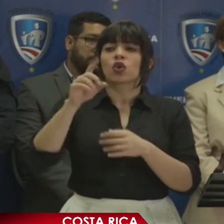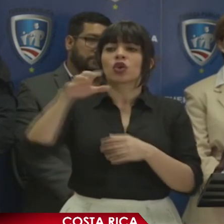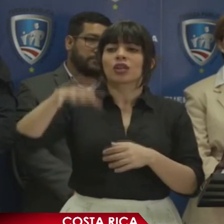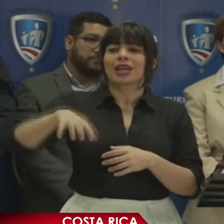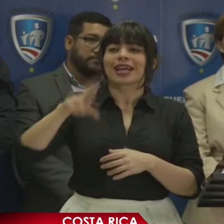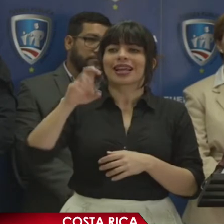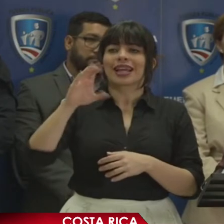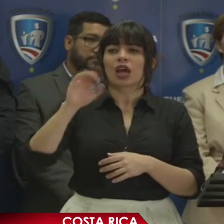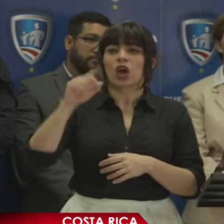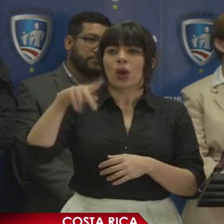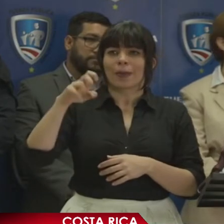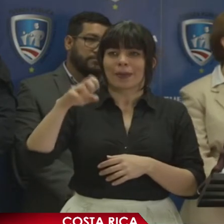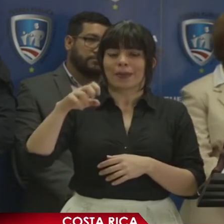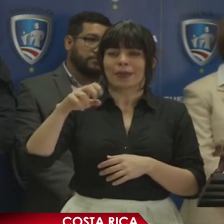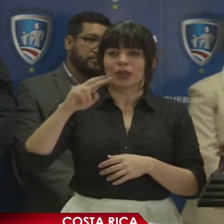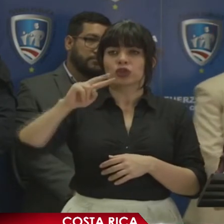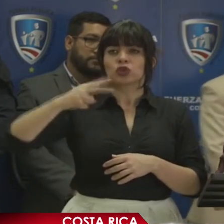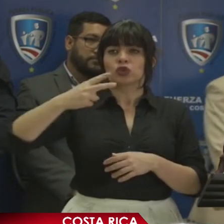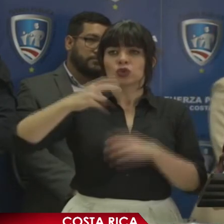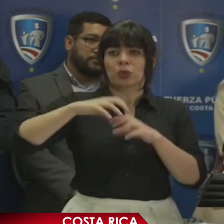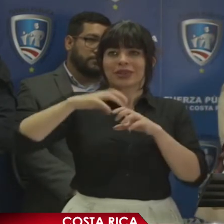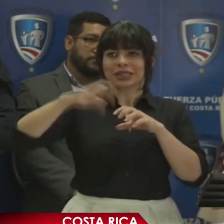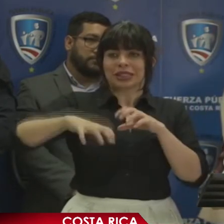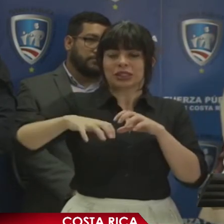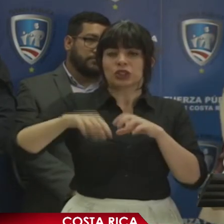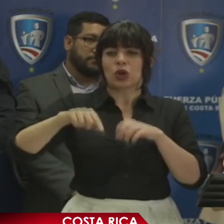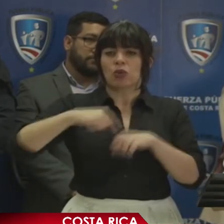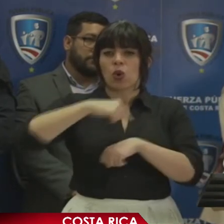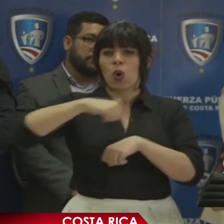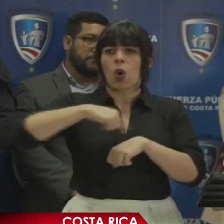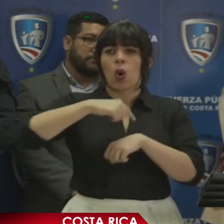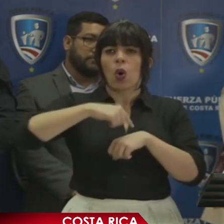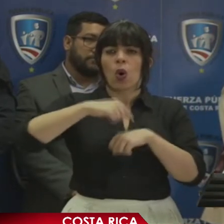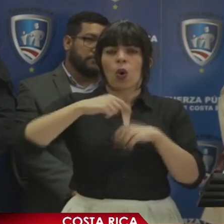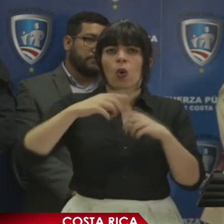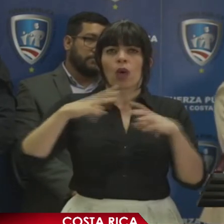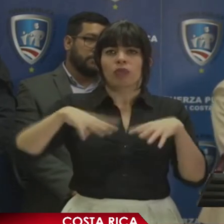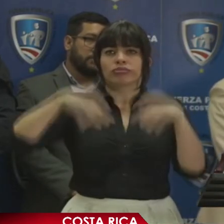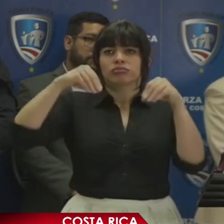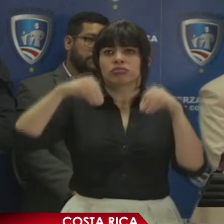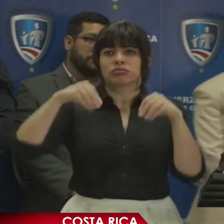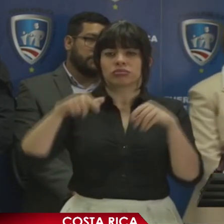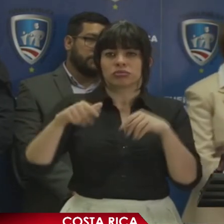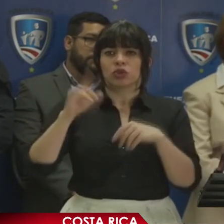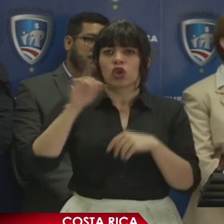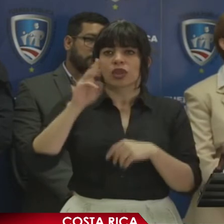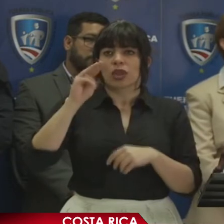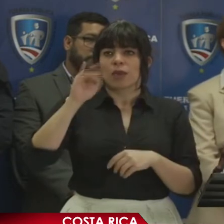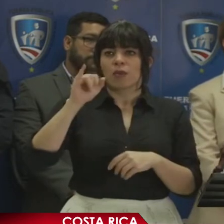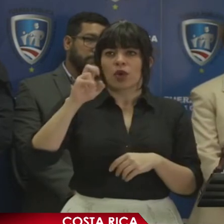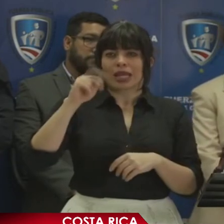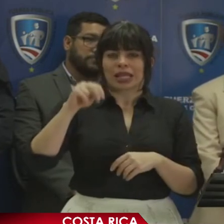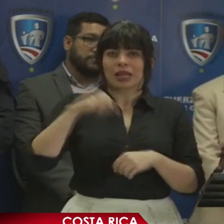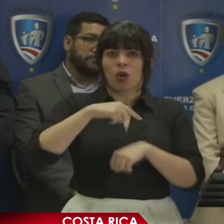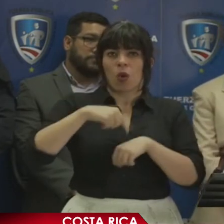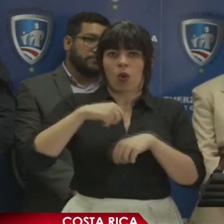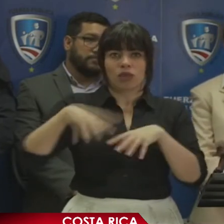recope en la subestación que tuvo por varias horas fuera de servicio del plantel de recope en mobbing